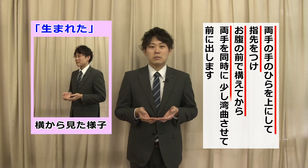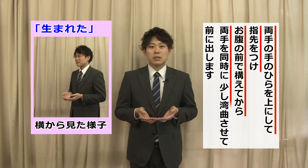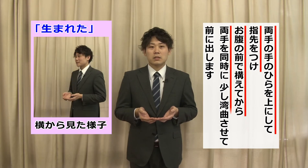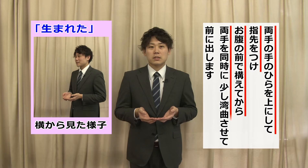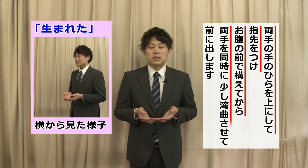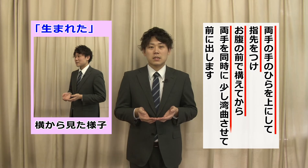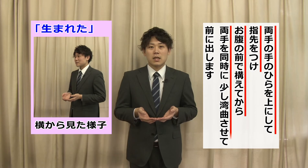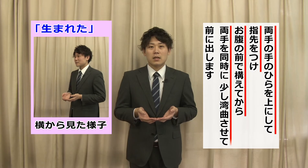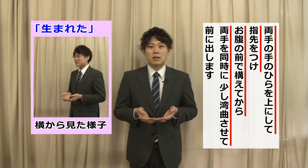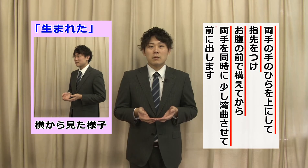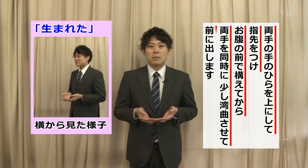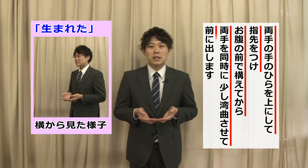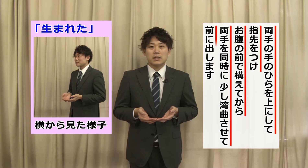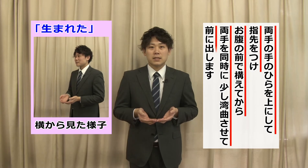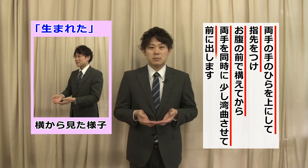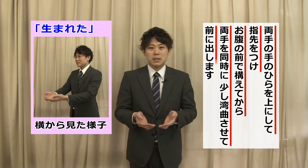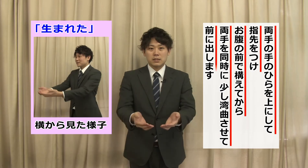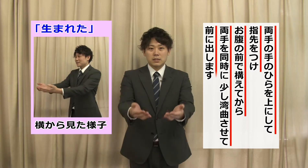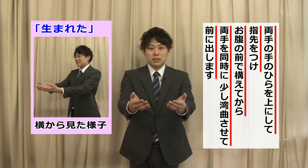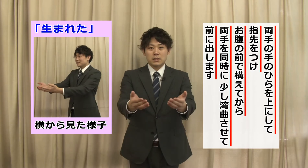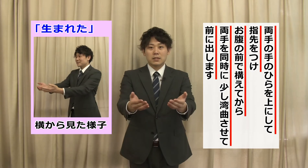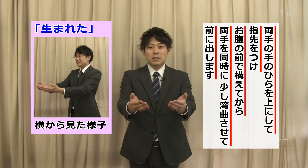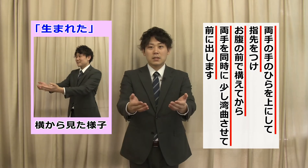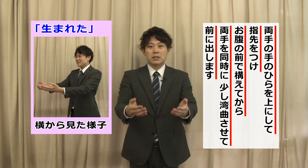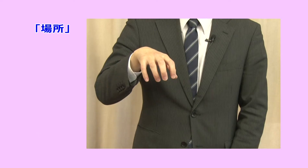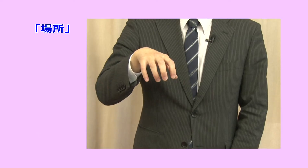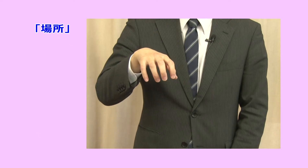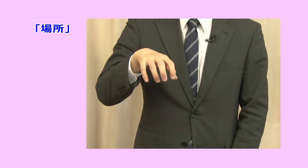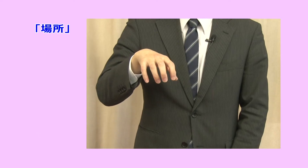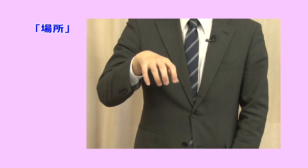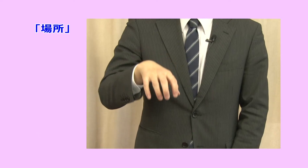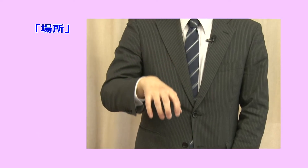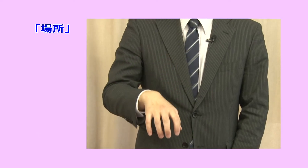湾曲させて前に出します。場所、